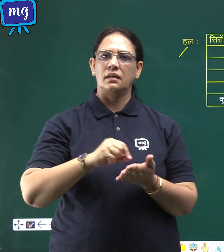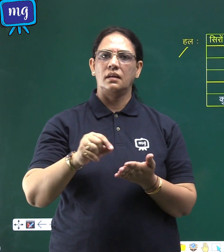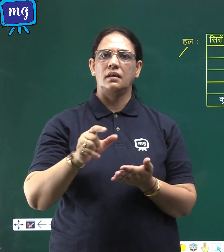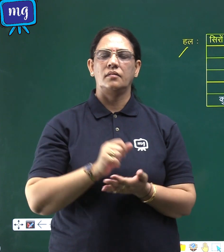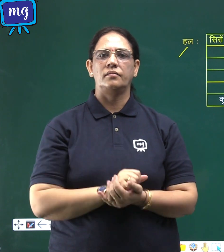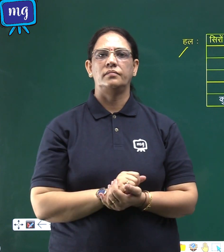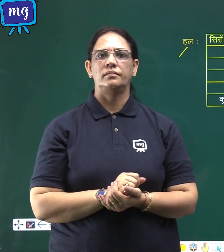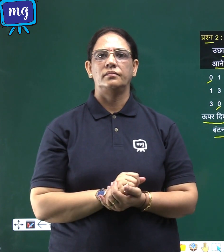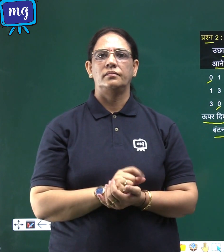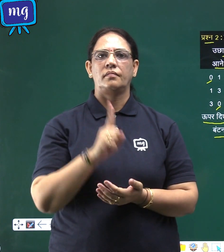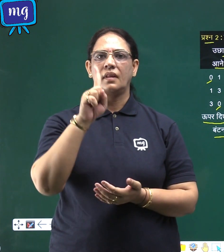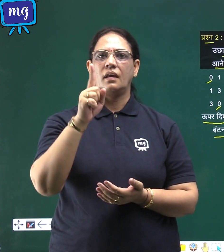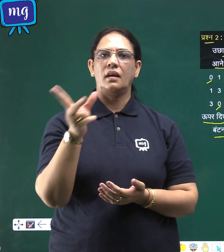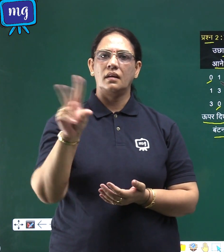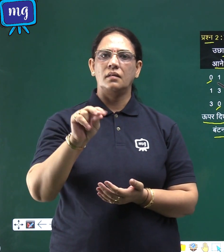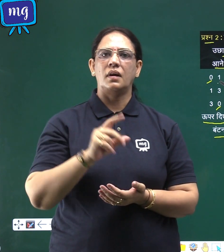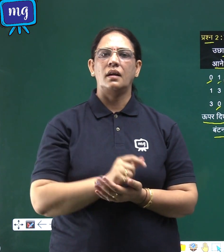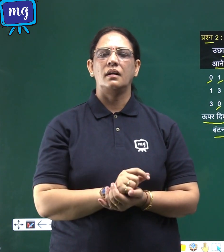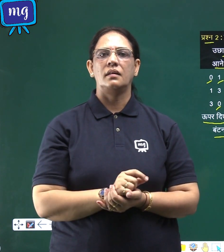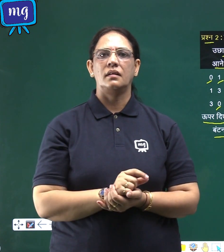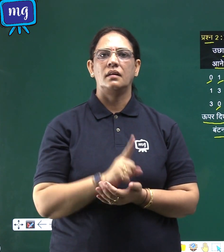एक कितनी बार है